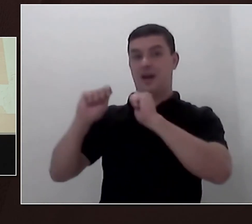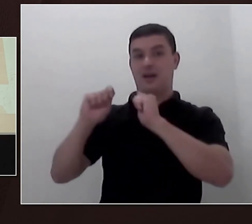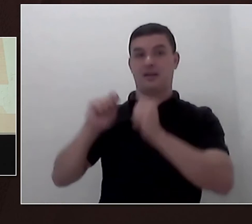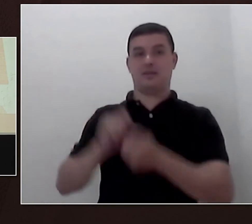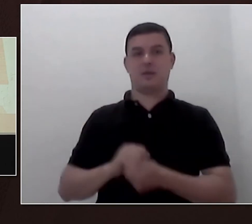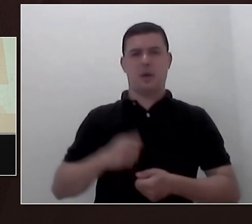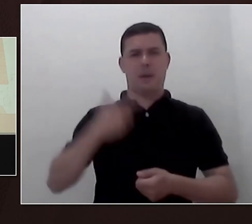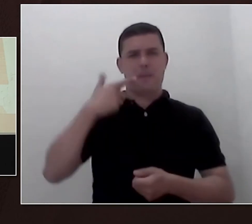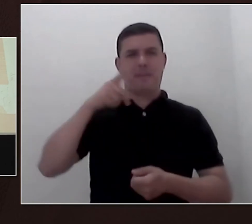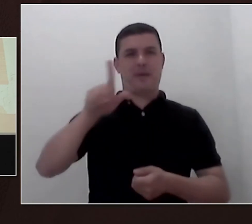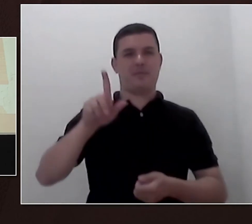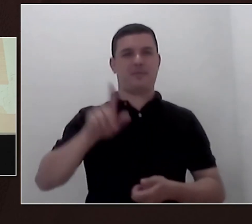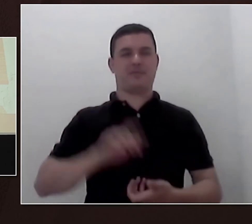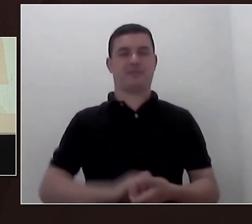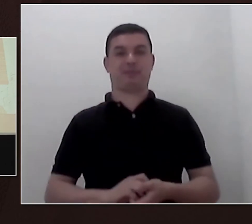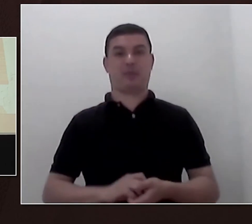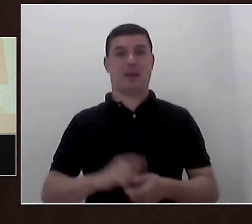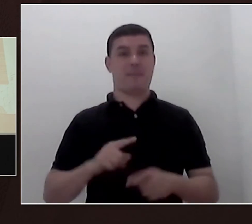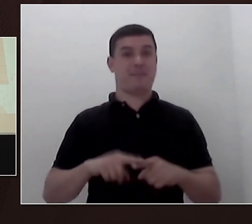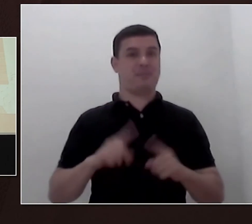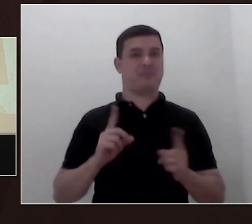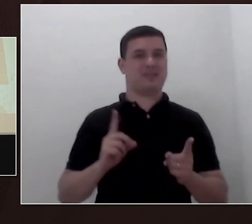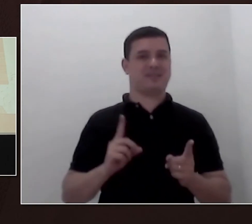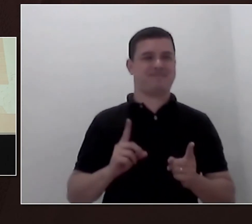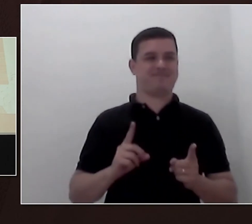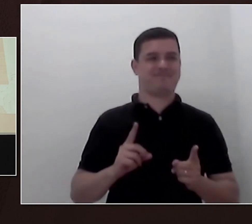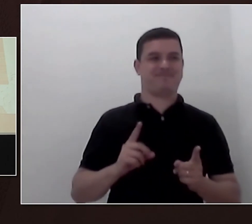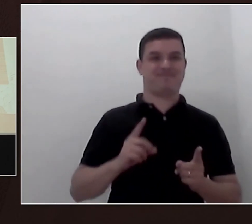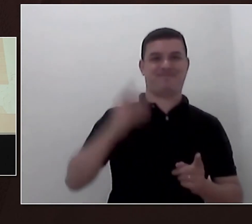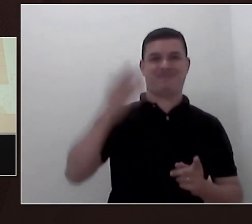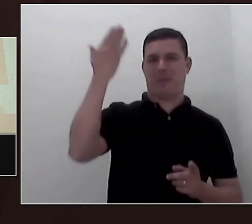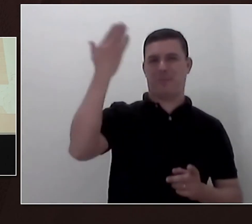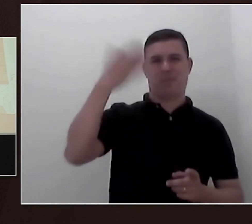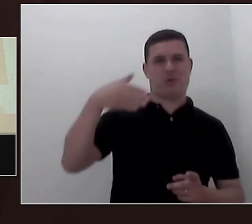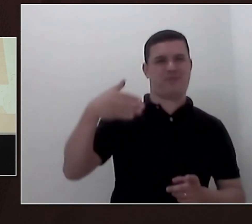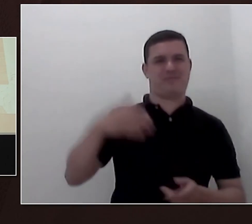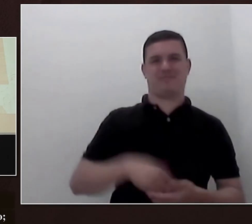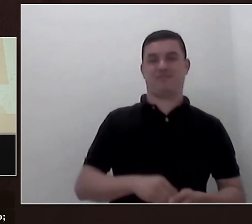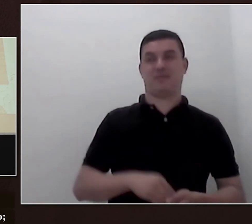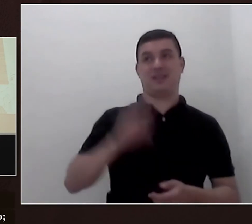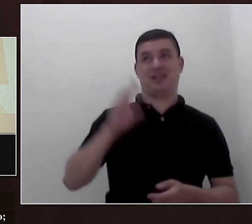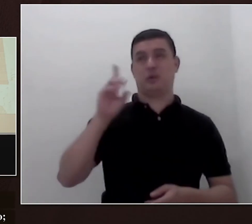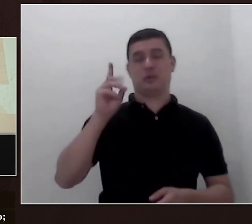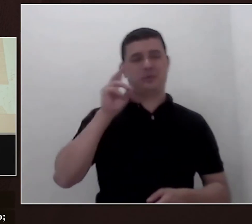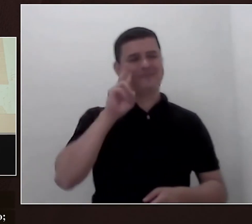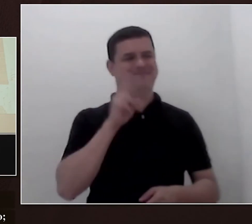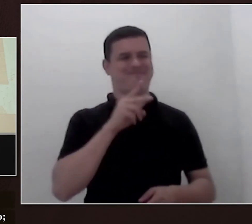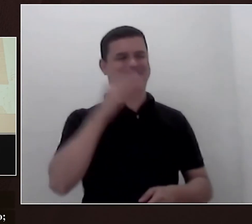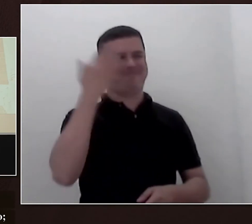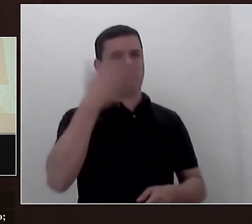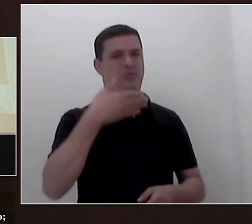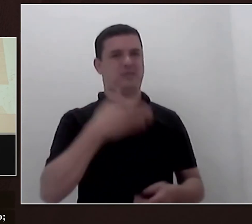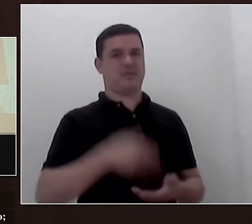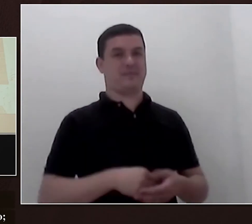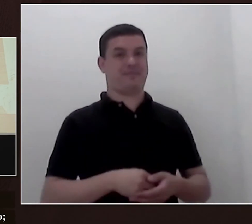Mas se a sua obra for reprovada, versículo 15, se a obra de alguém se